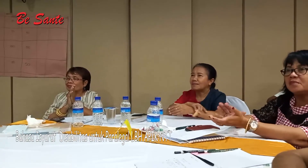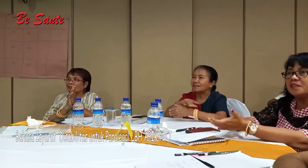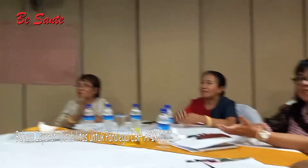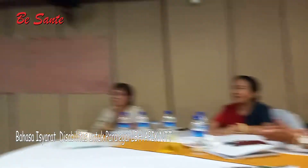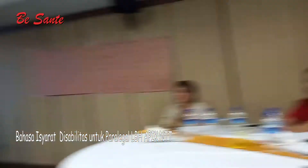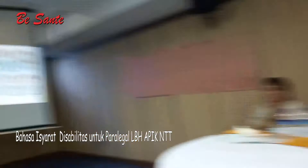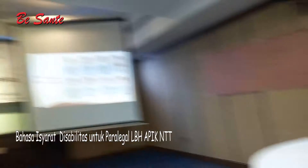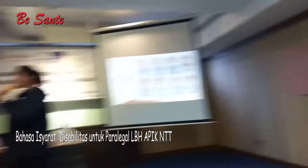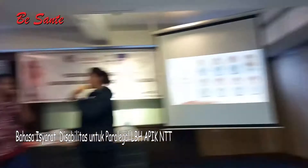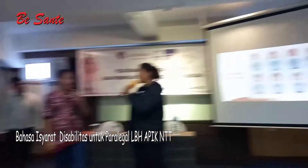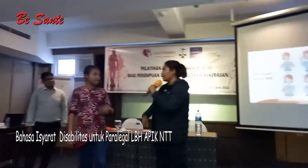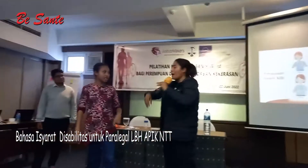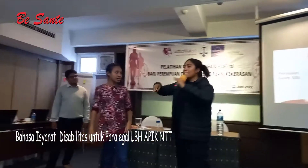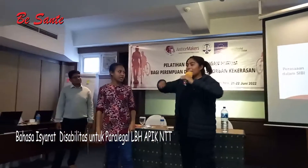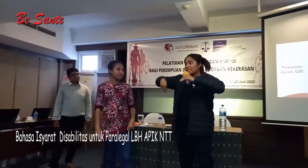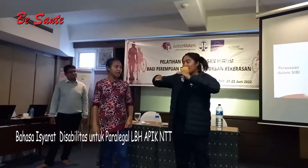Pasar. Pasar. Pasar.